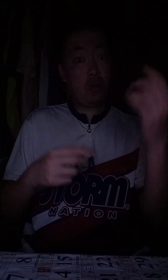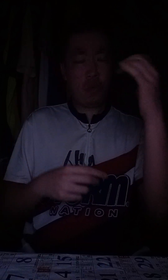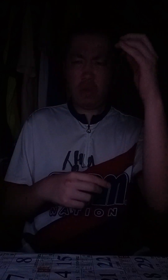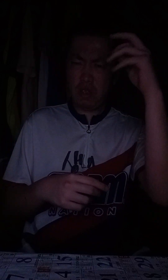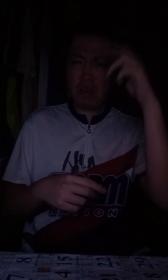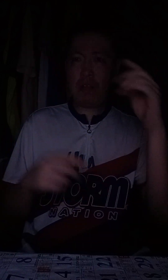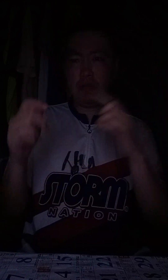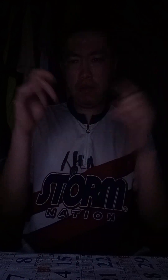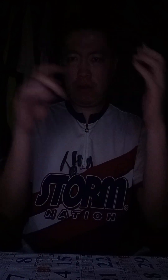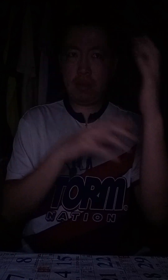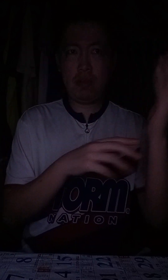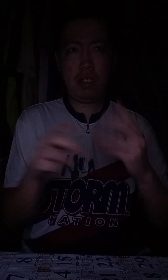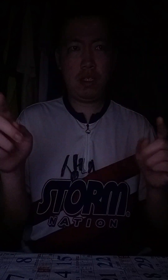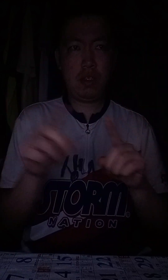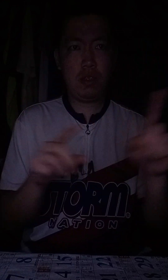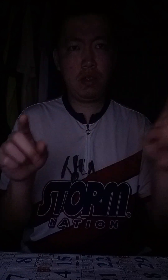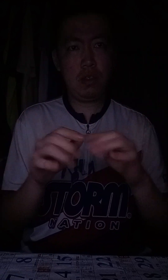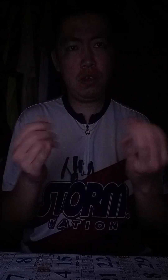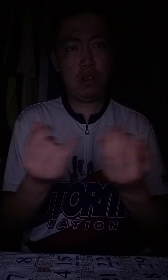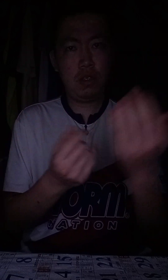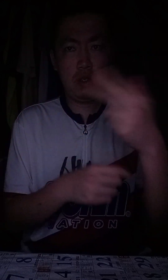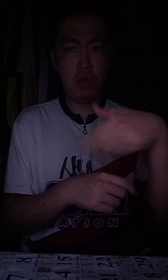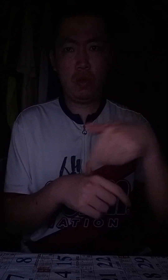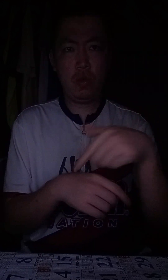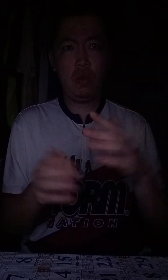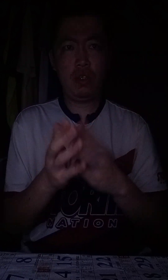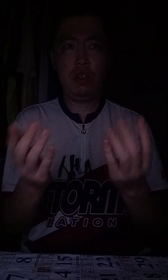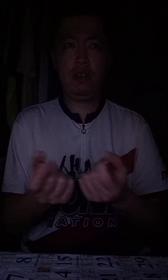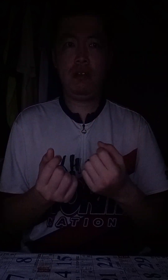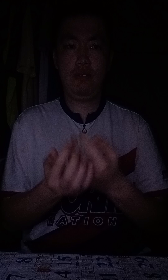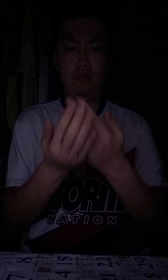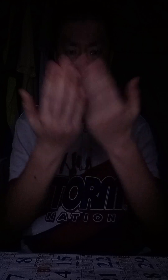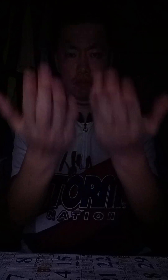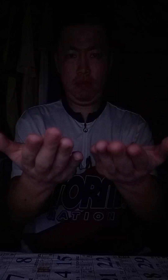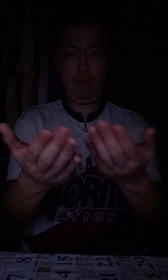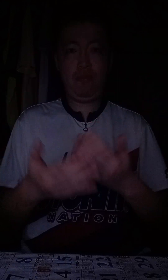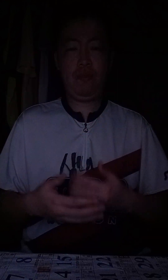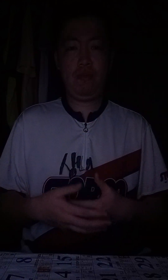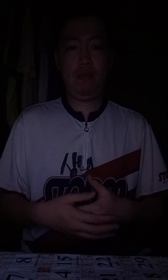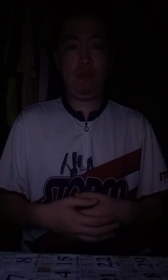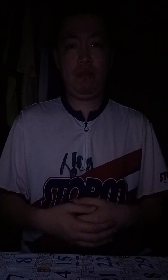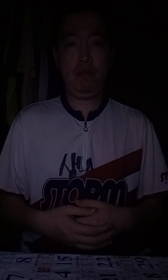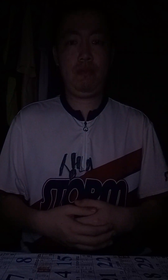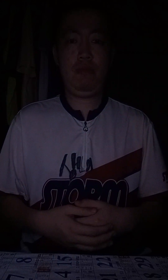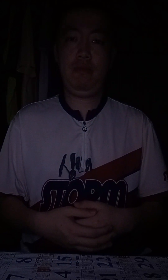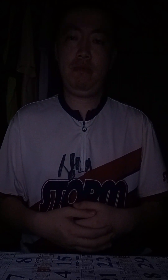명이 다쳤습니다. 지구촌 사건 사고 황보선 기자가 보도합니다.